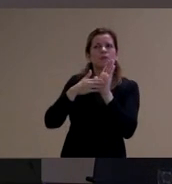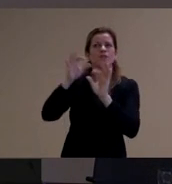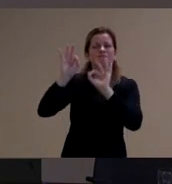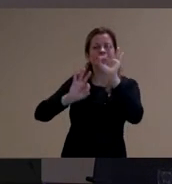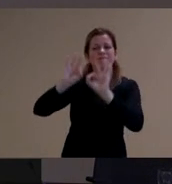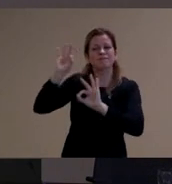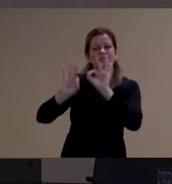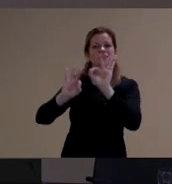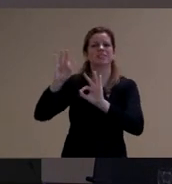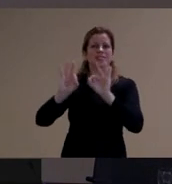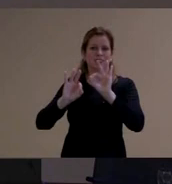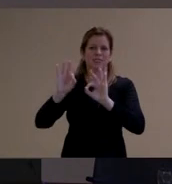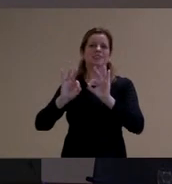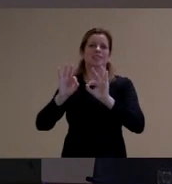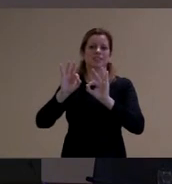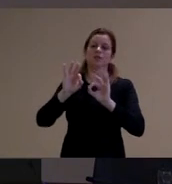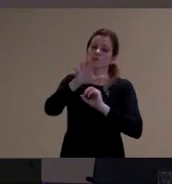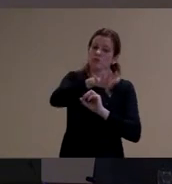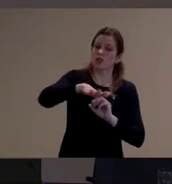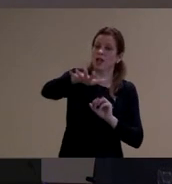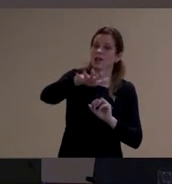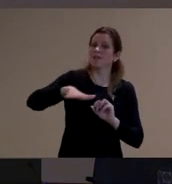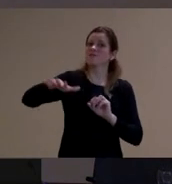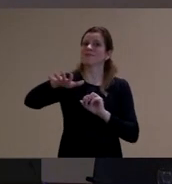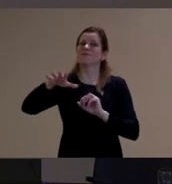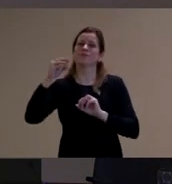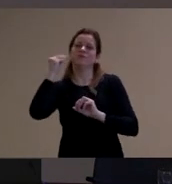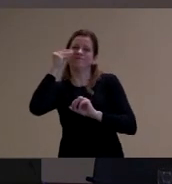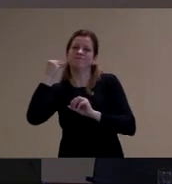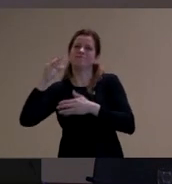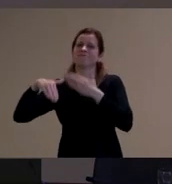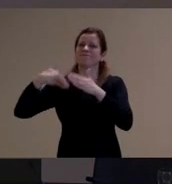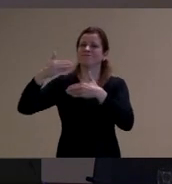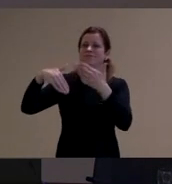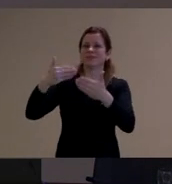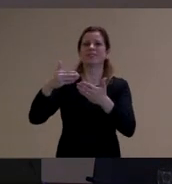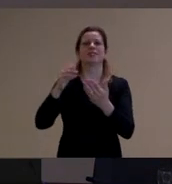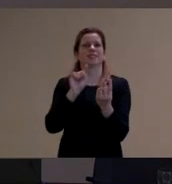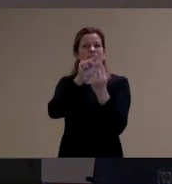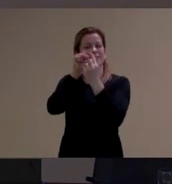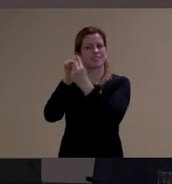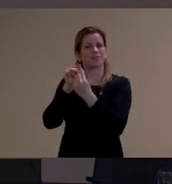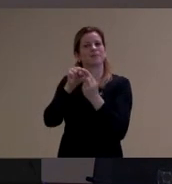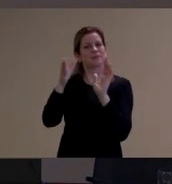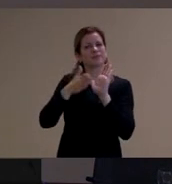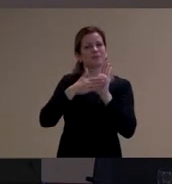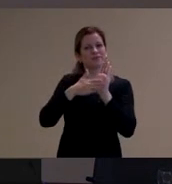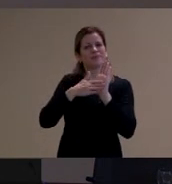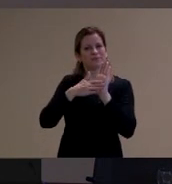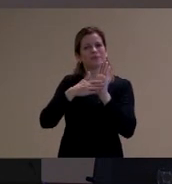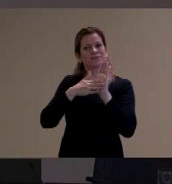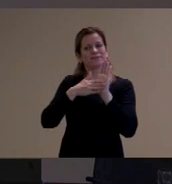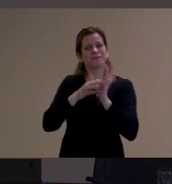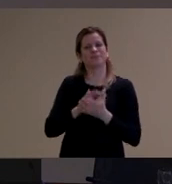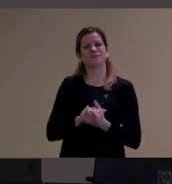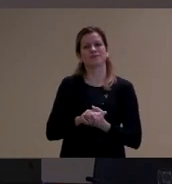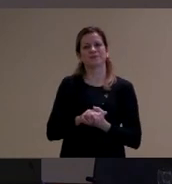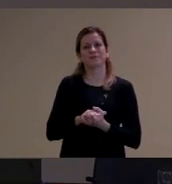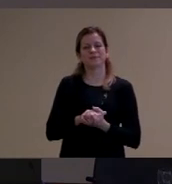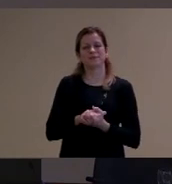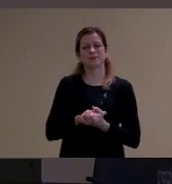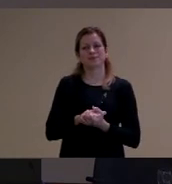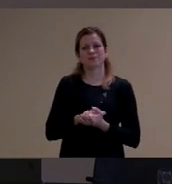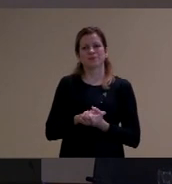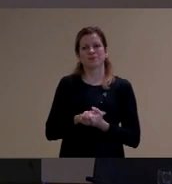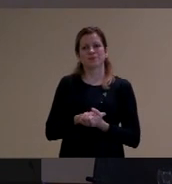de organização por Campos de experiência depois não se alinha com a proposta dos objetivos de aprendizagem e desenvolvimento